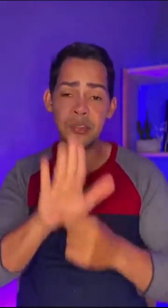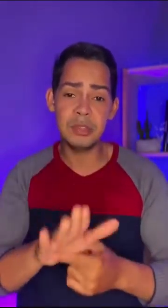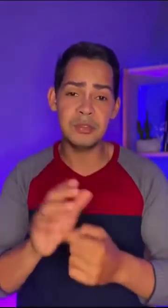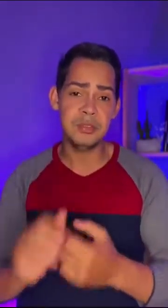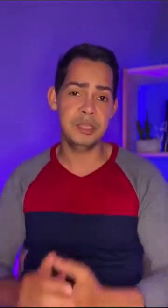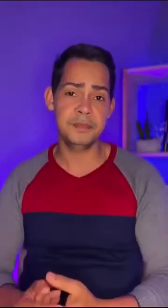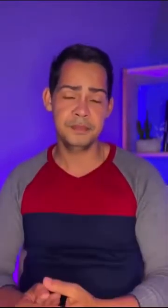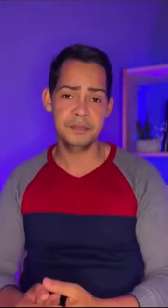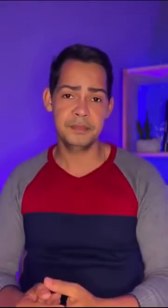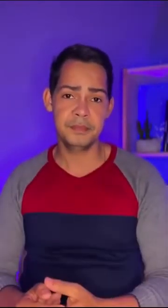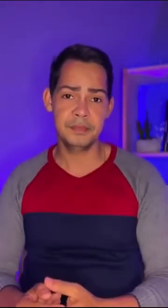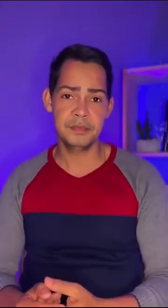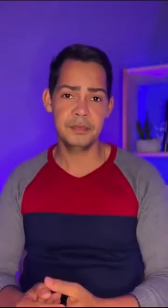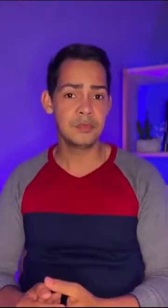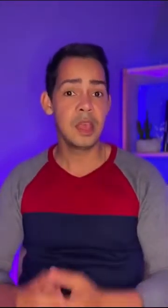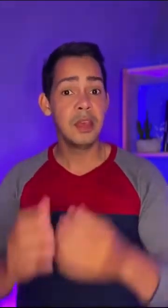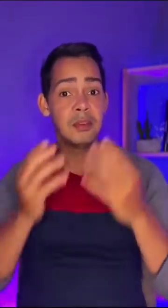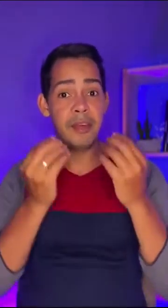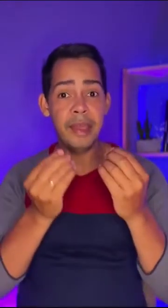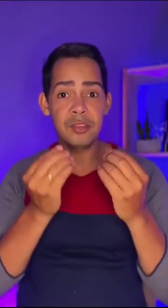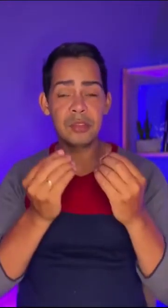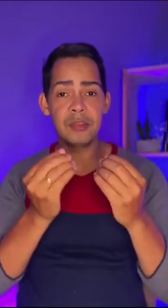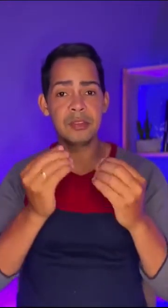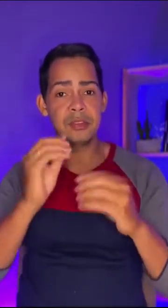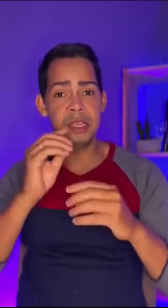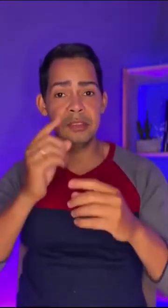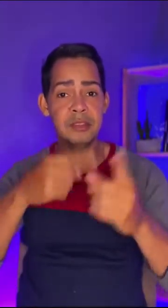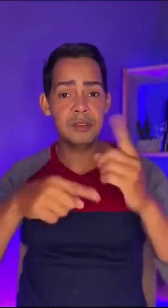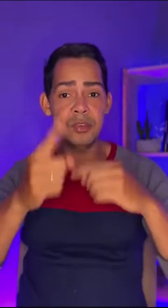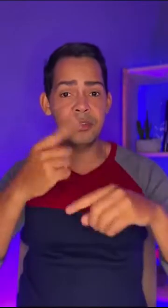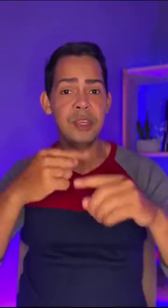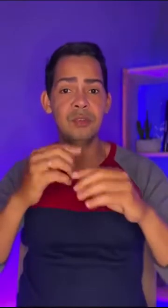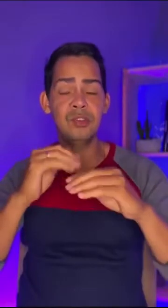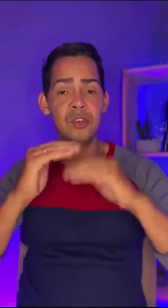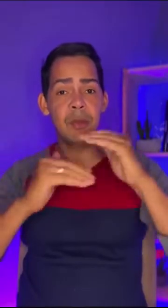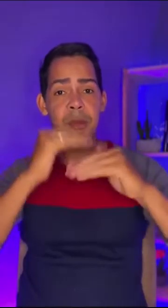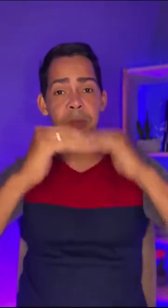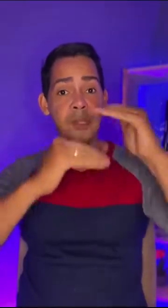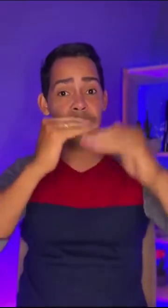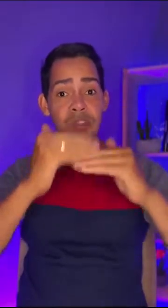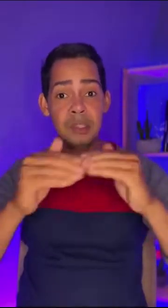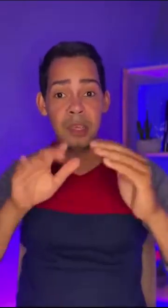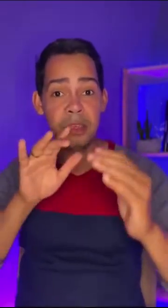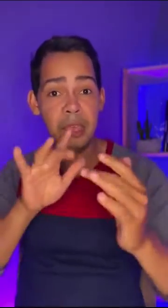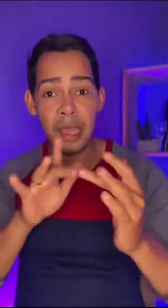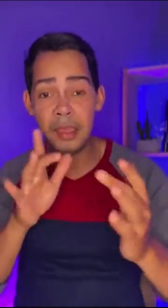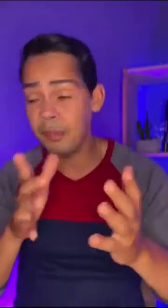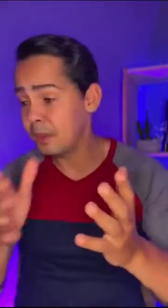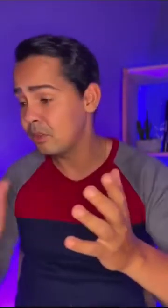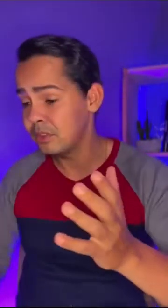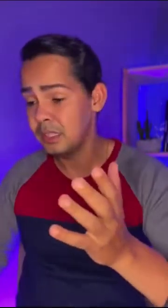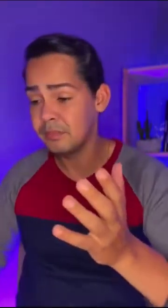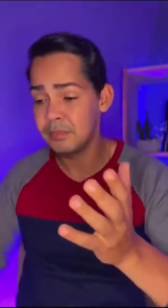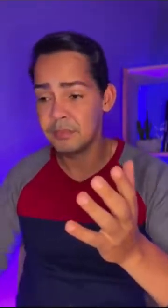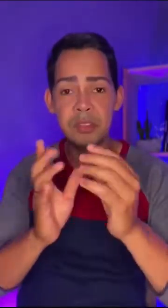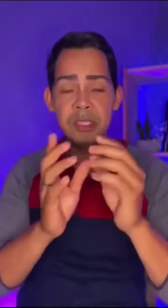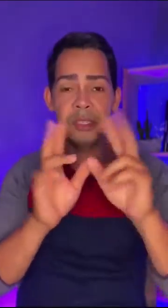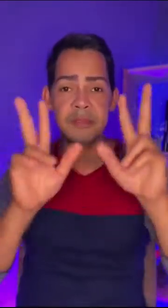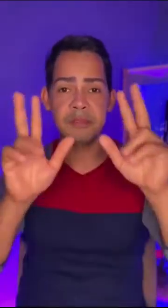ajudar você. Vai ajudar você a desenvolver no idioma, a progredir. E aí, para você conseguir